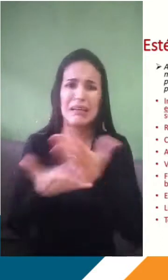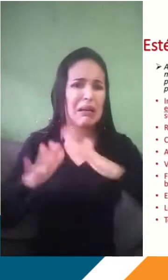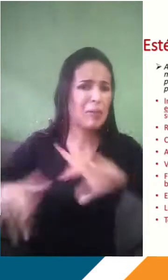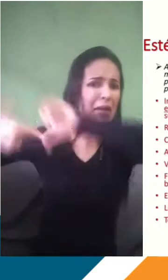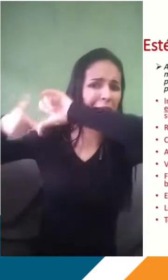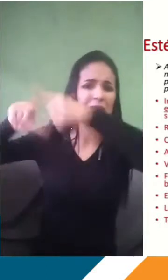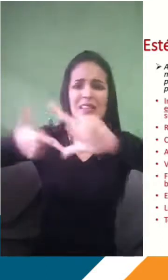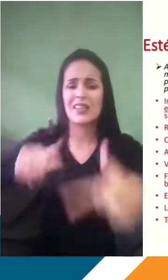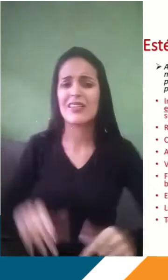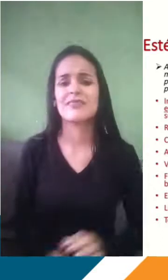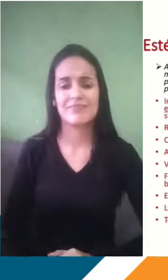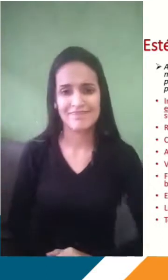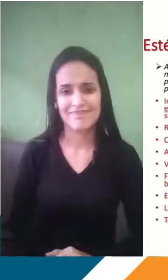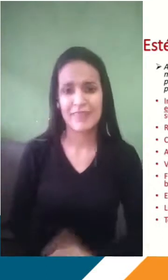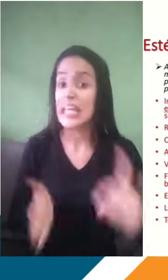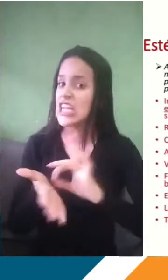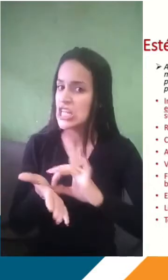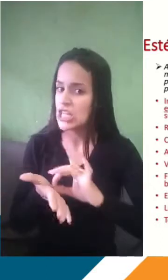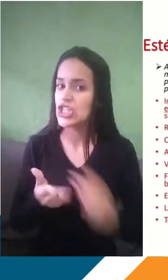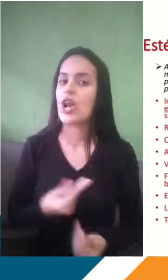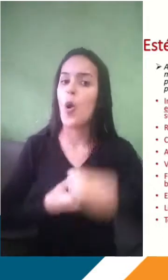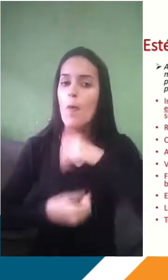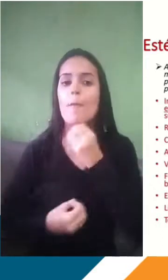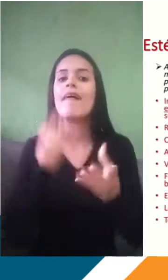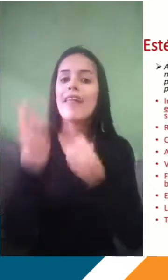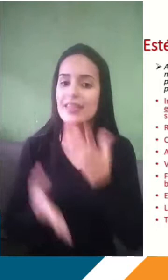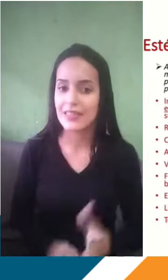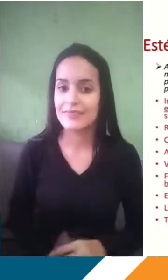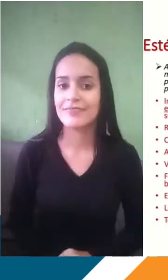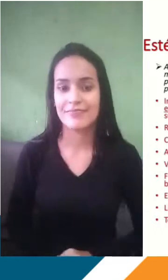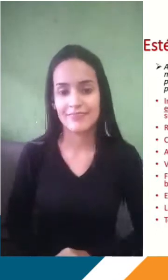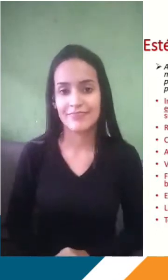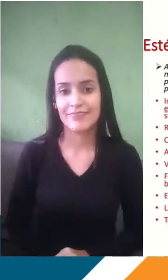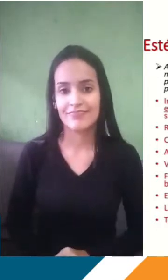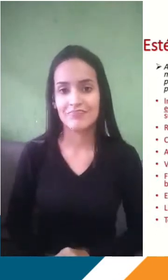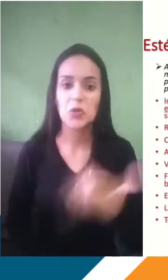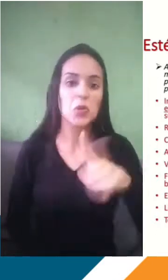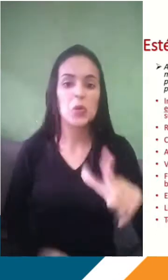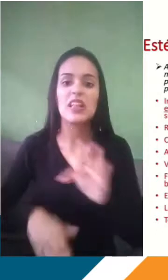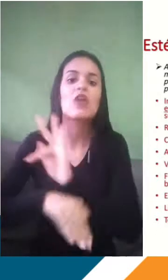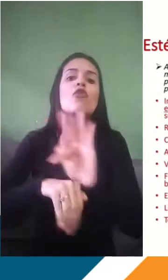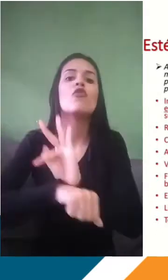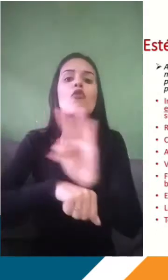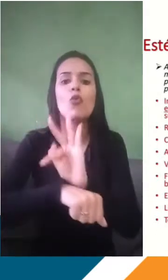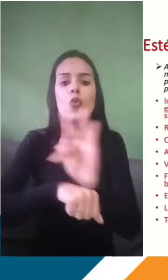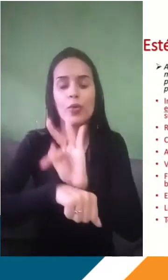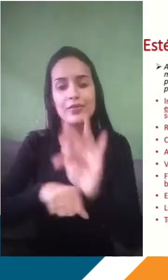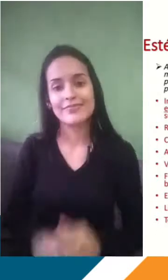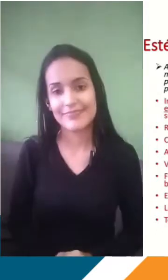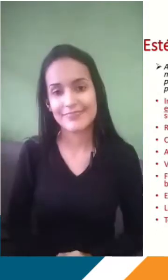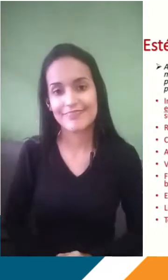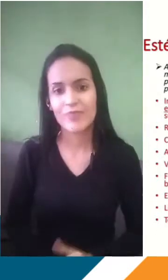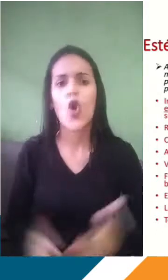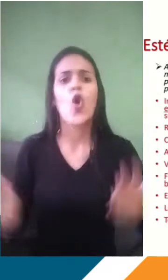parnasiano. A ausência de formalismo. A valorização da identidade e cultura brasileira. a fusão